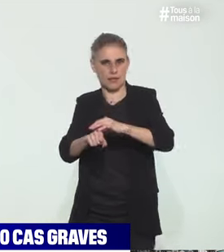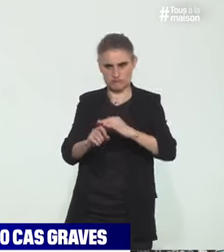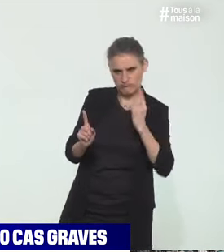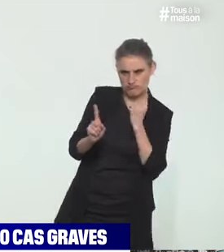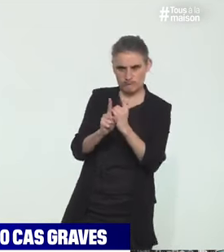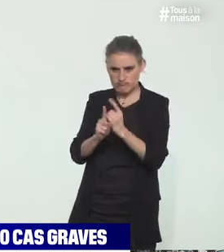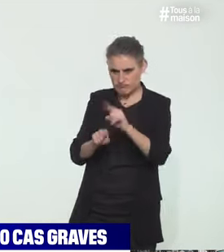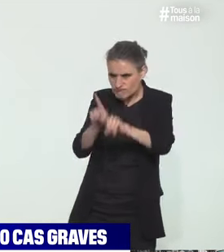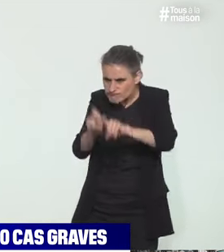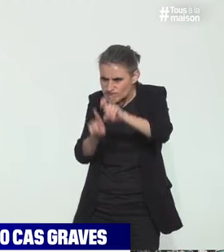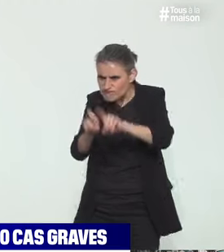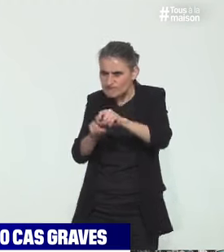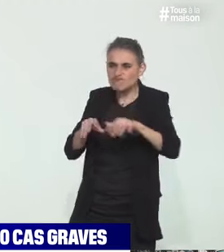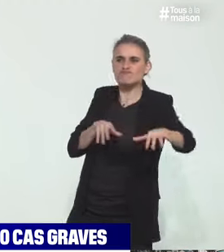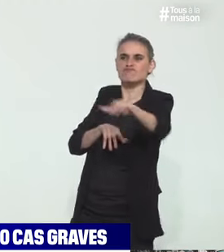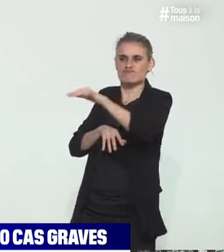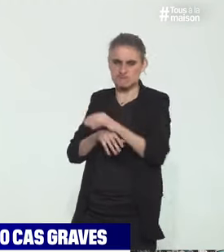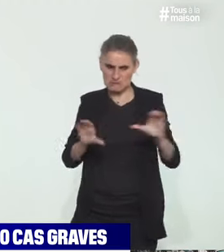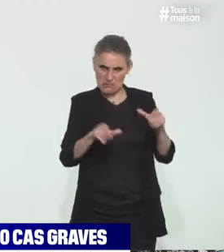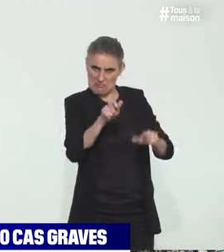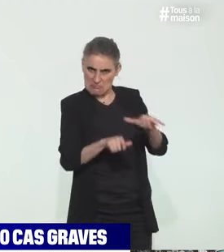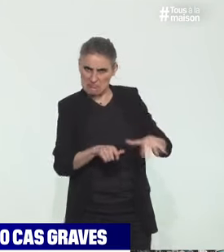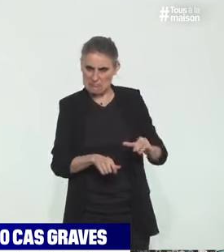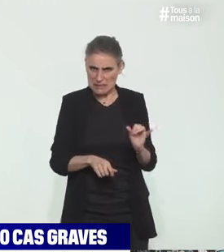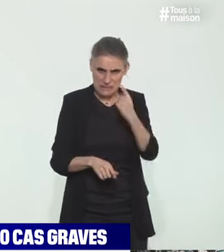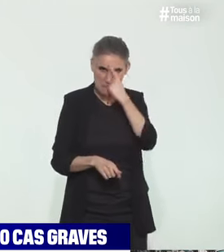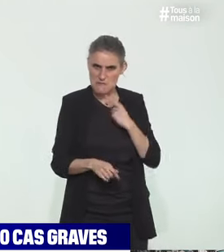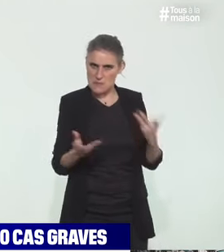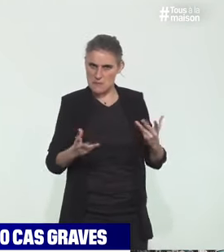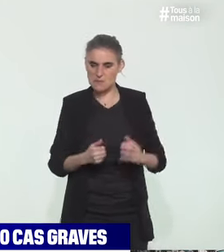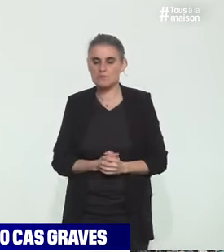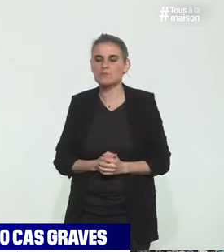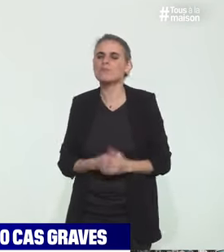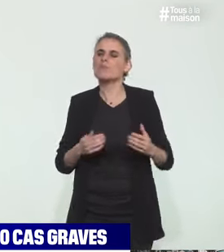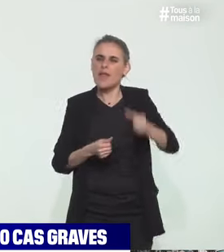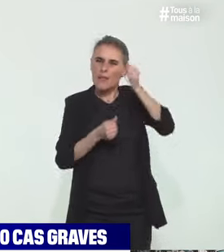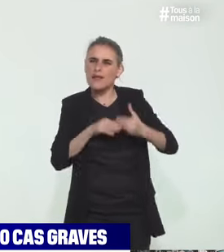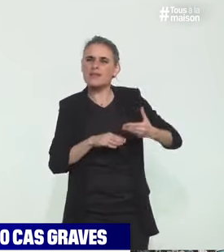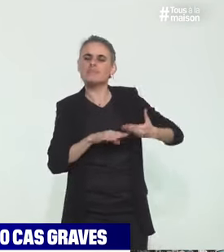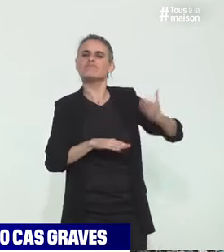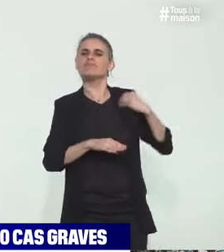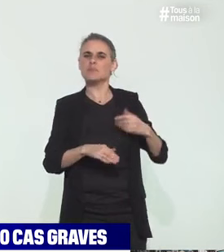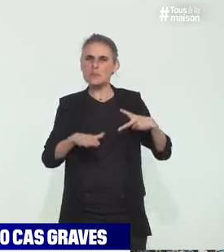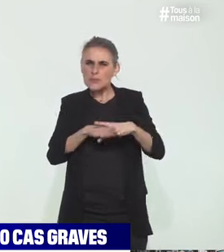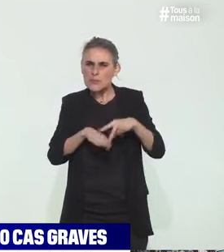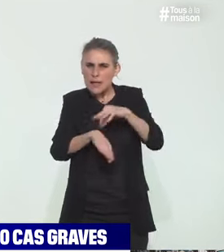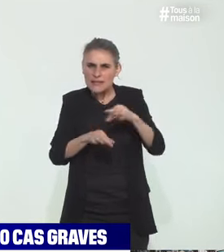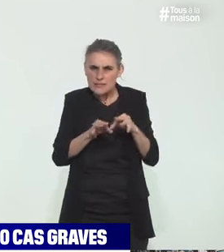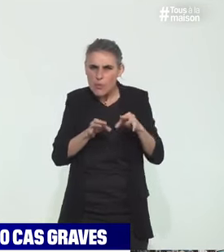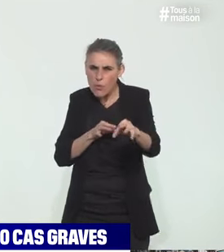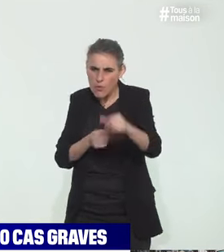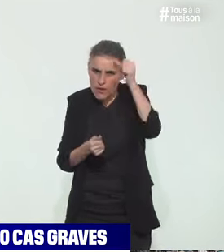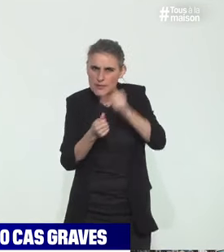c'est déjà ce que nous avions mis en place en phase 1 et en phase 2. Je vous rappelle ce que nous avions fait, notamment pour investiguer très